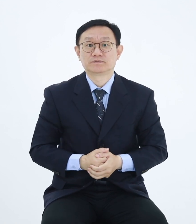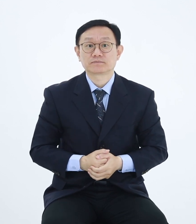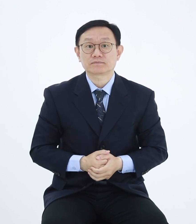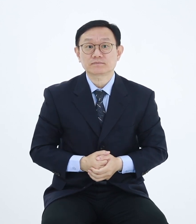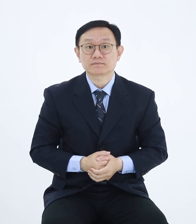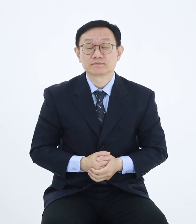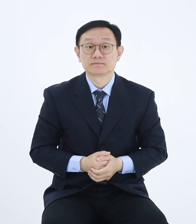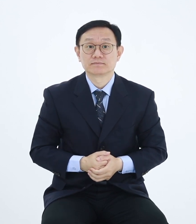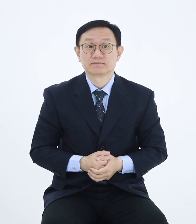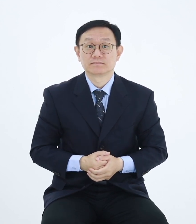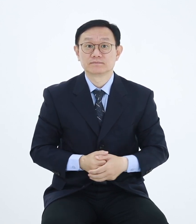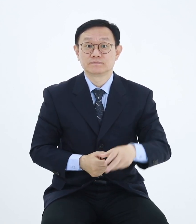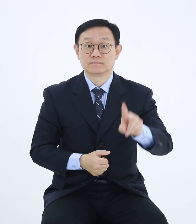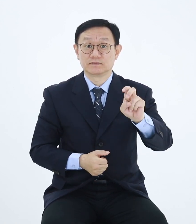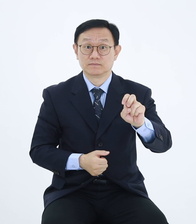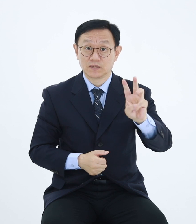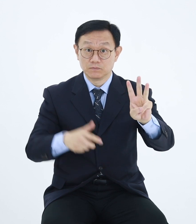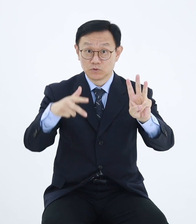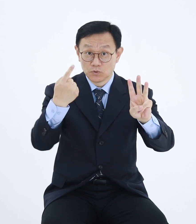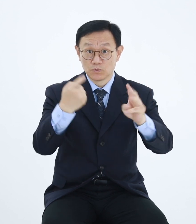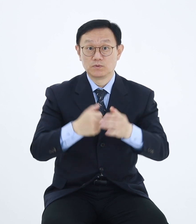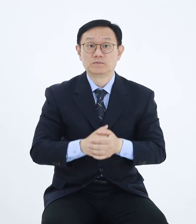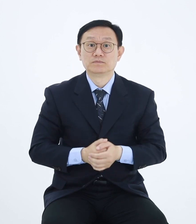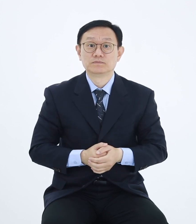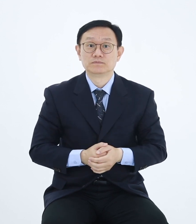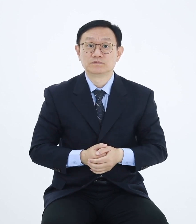관련 조항 제23조 제25조